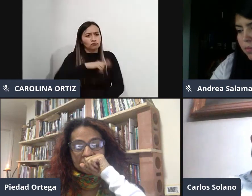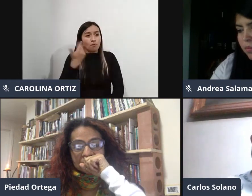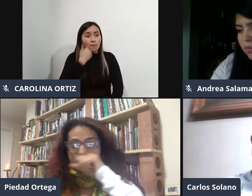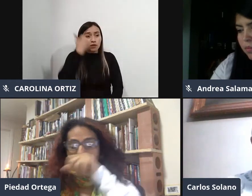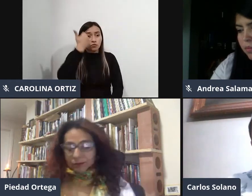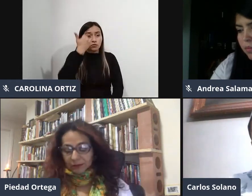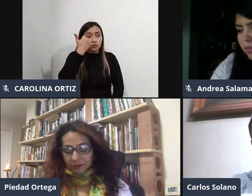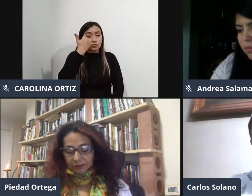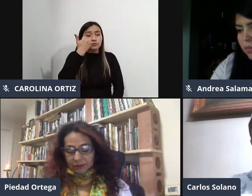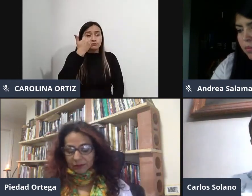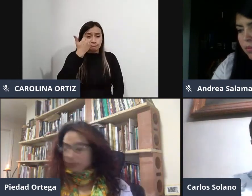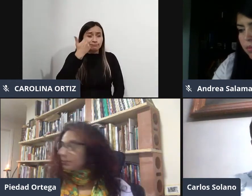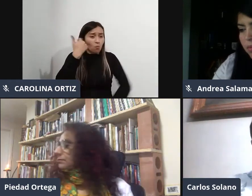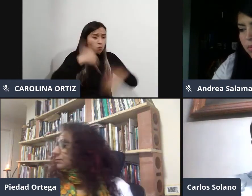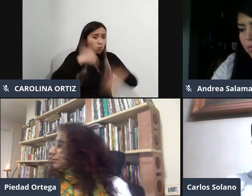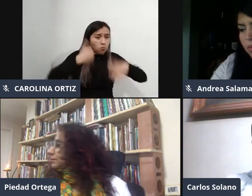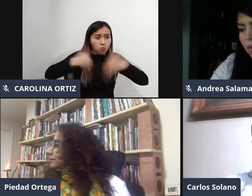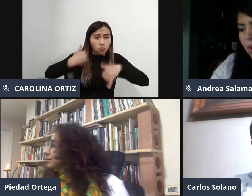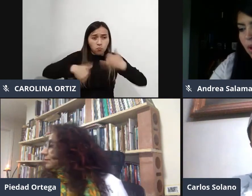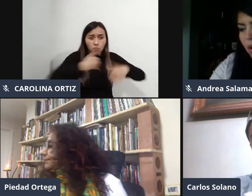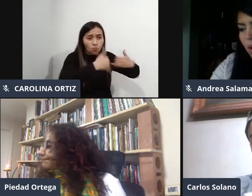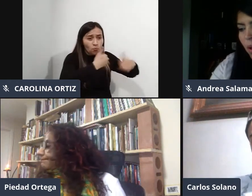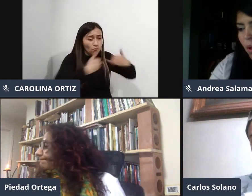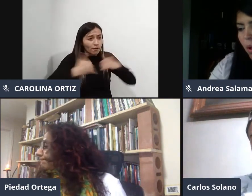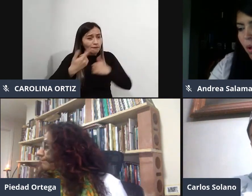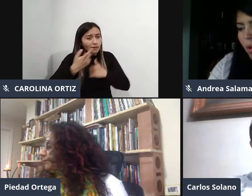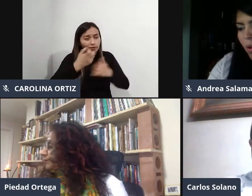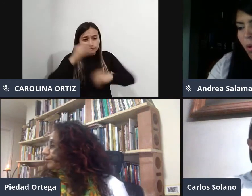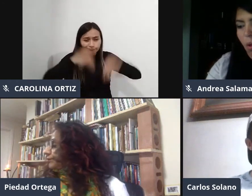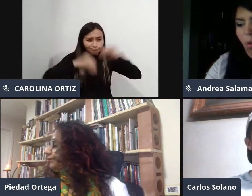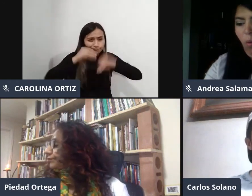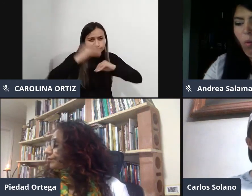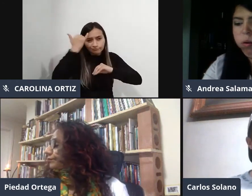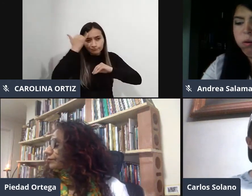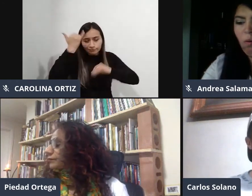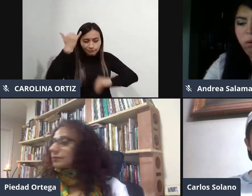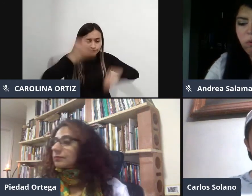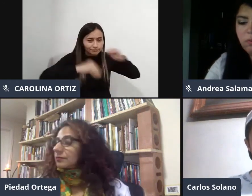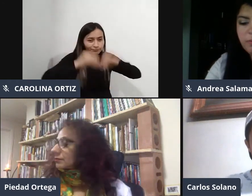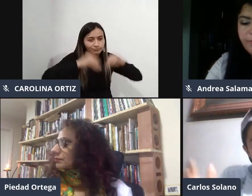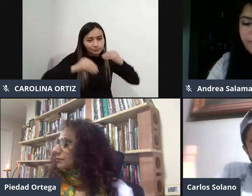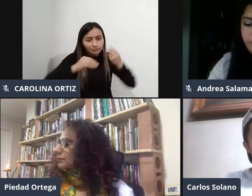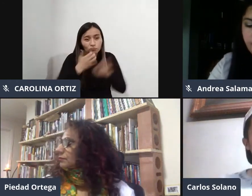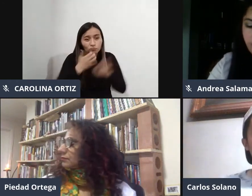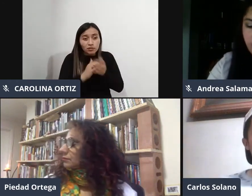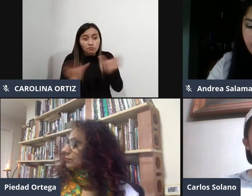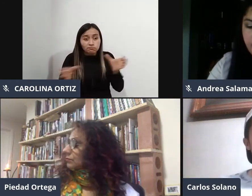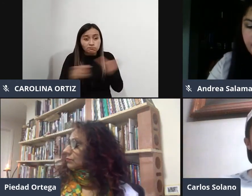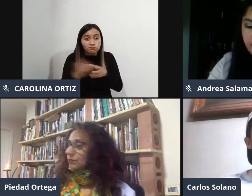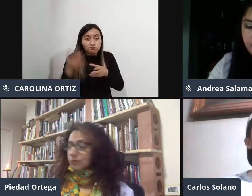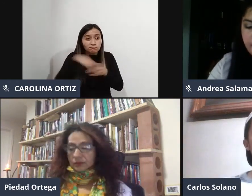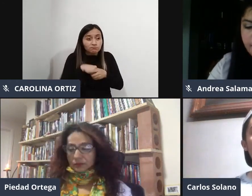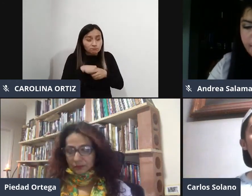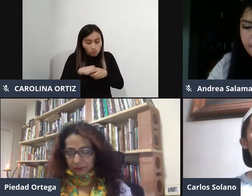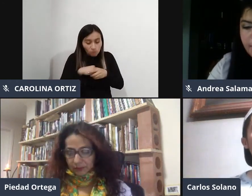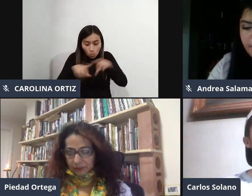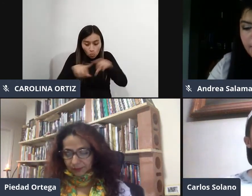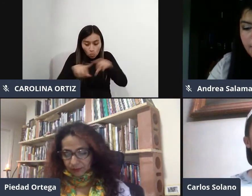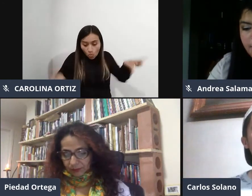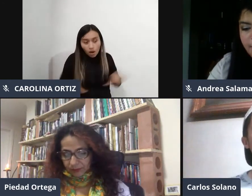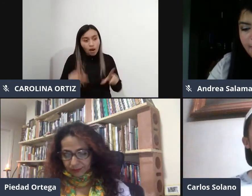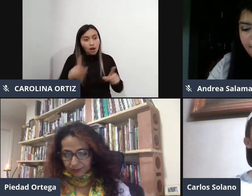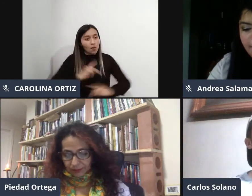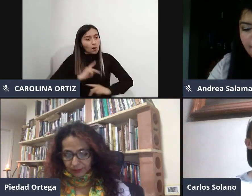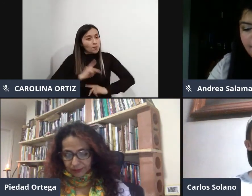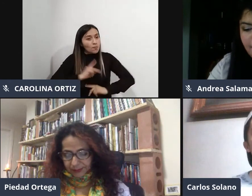nosotros, para jugar, para crear. Si somos en este encierro no hacemos, digamos, un espacio para nosotros en términos de hacer